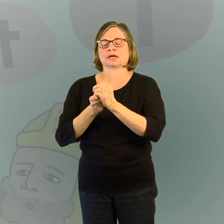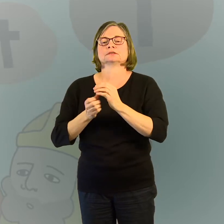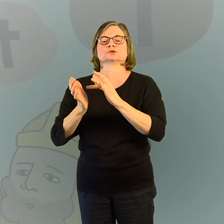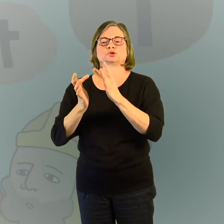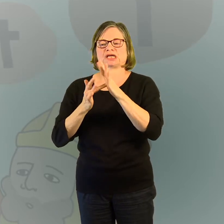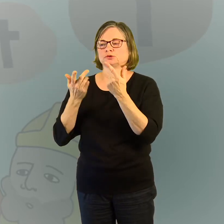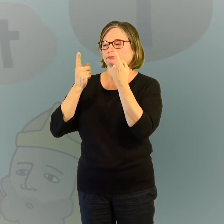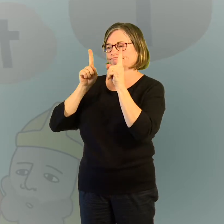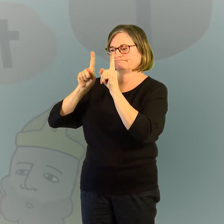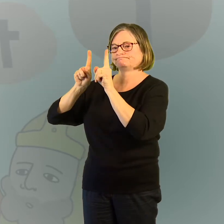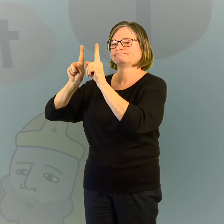demande à Jésus